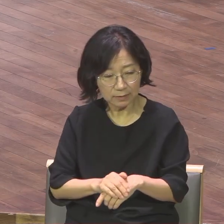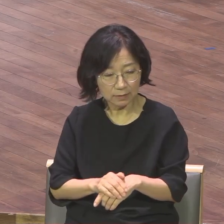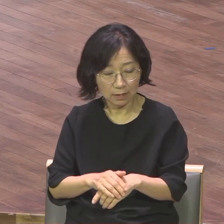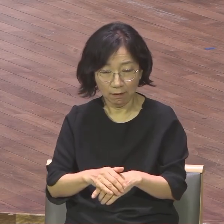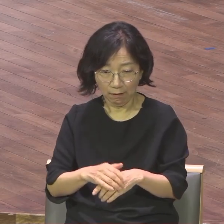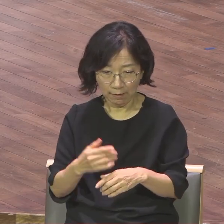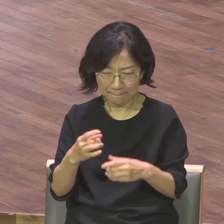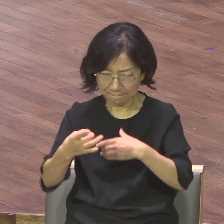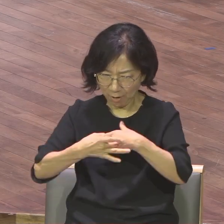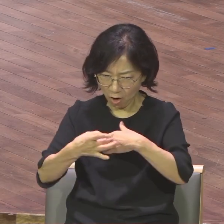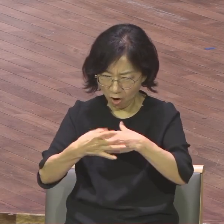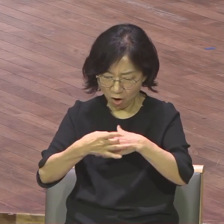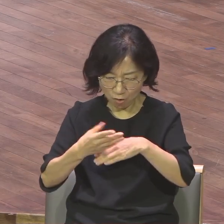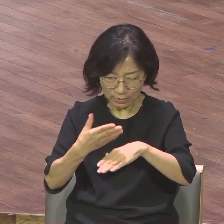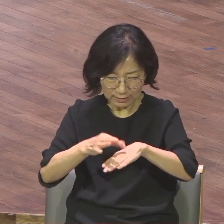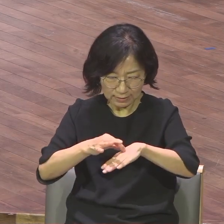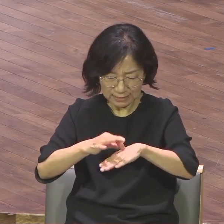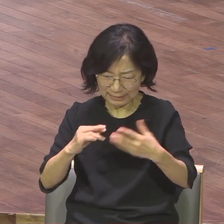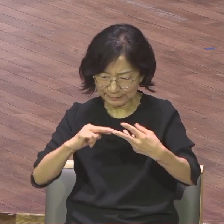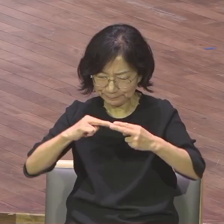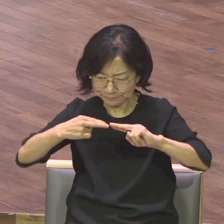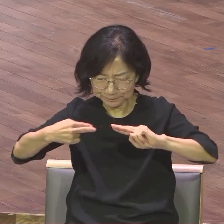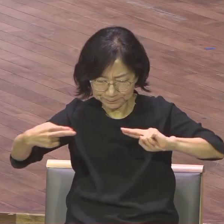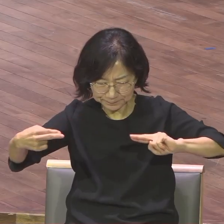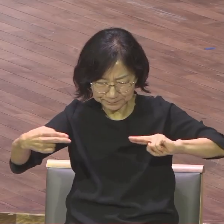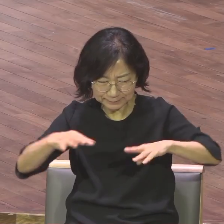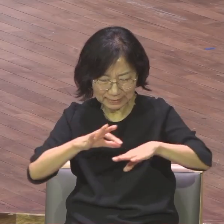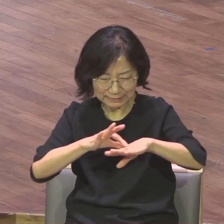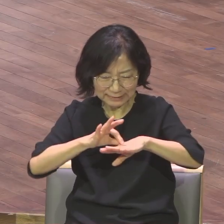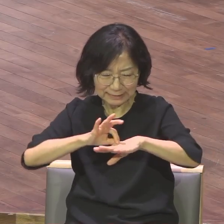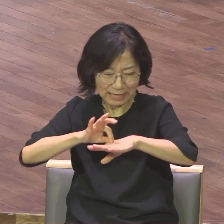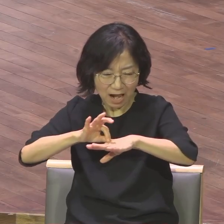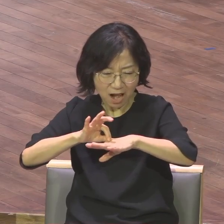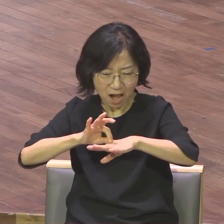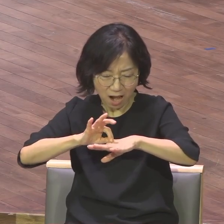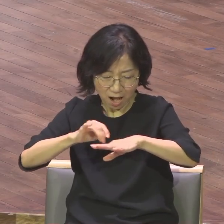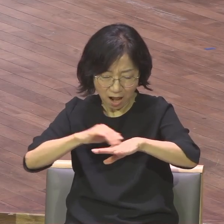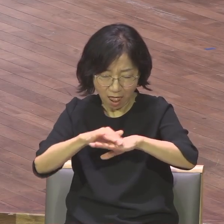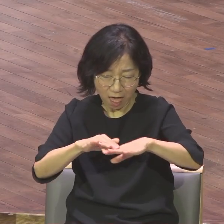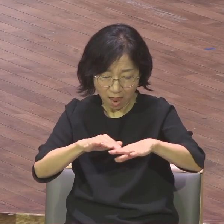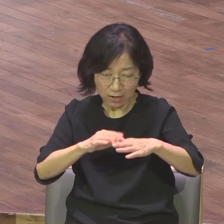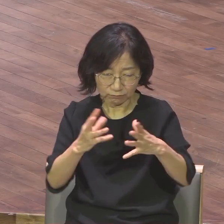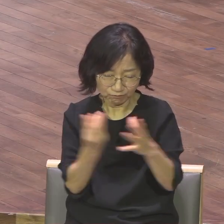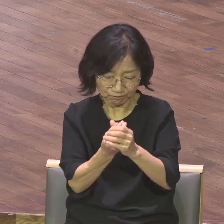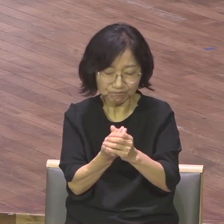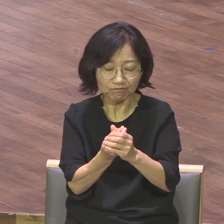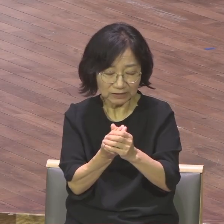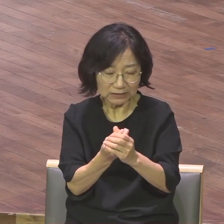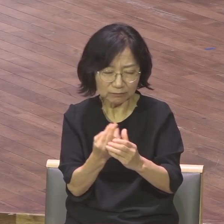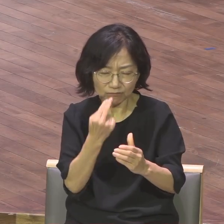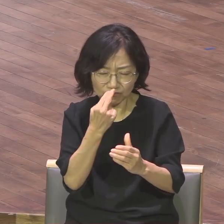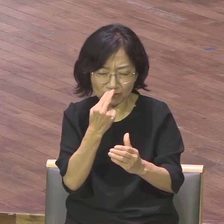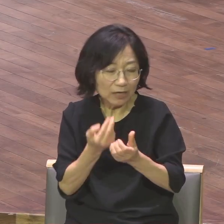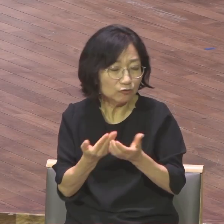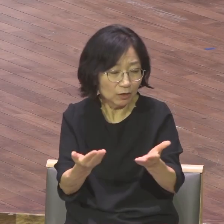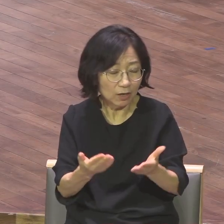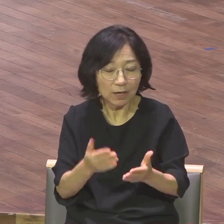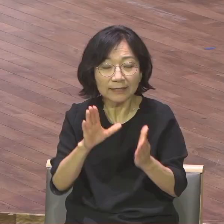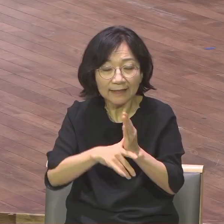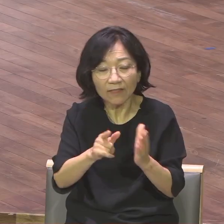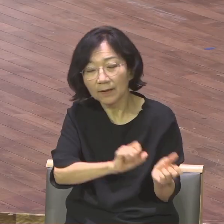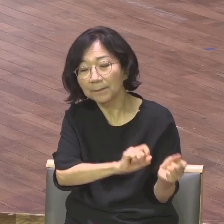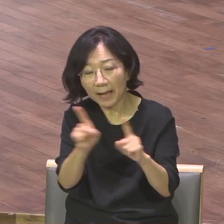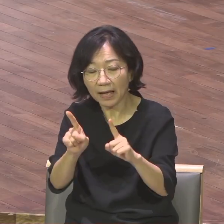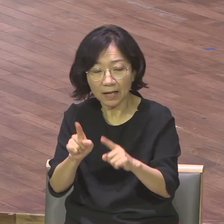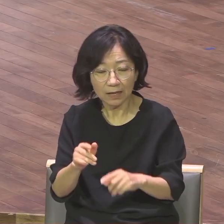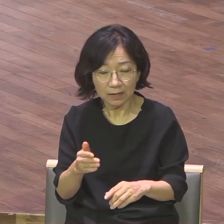위에 힘을 두고 살을 입히고 가죽으로 덮고 너희 속에 생기를 넣으리니 너희가 살아나리라. 또 내가 여호와인